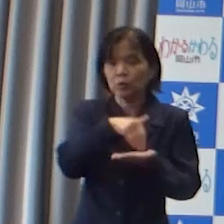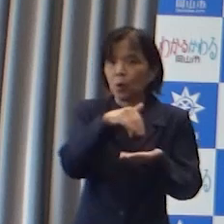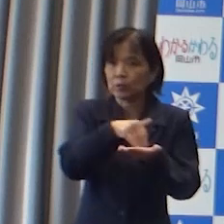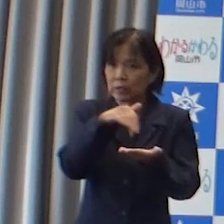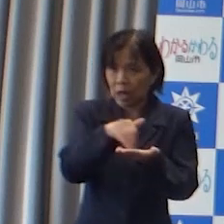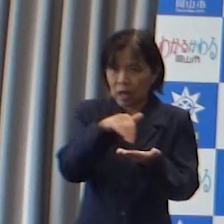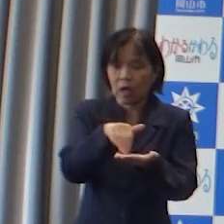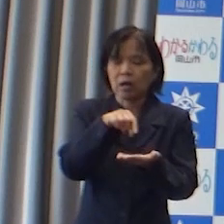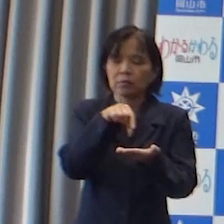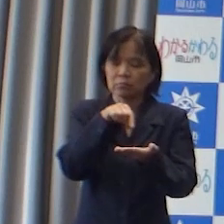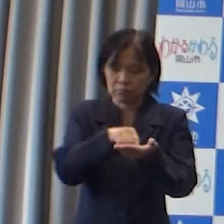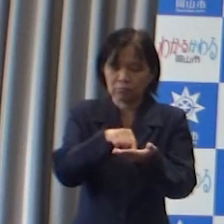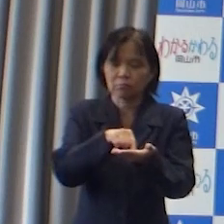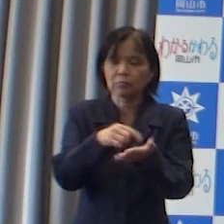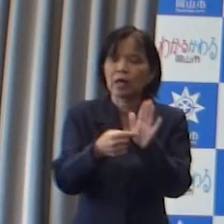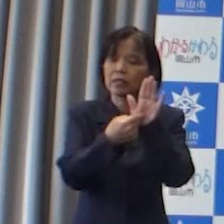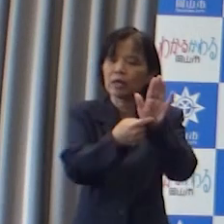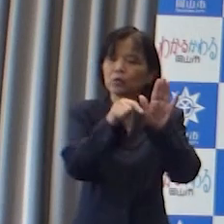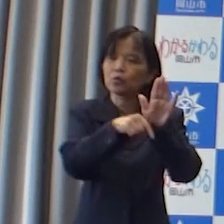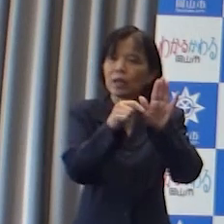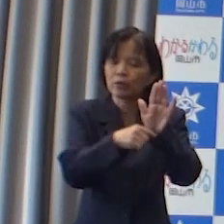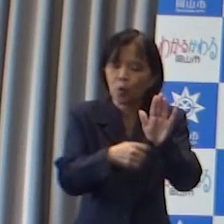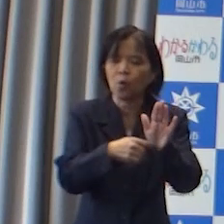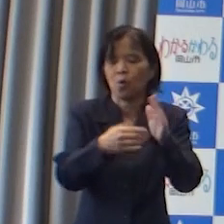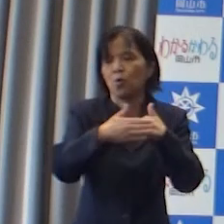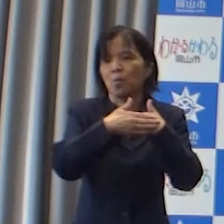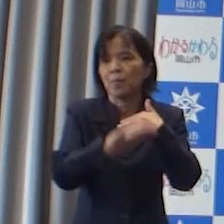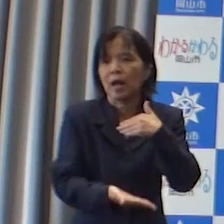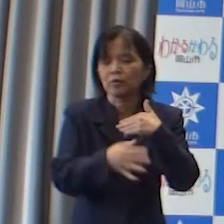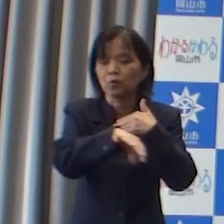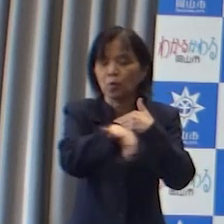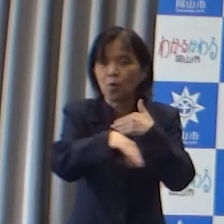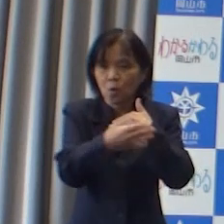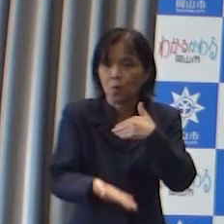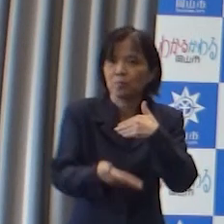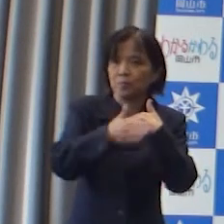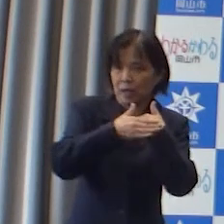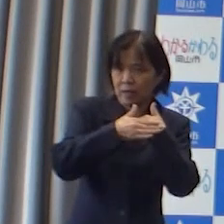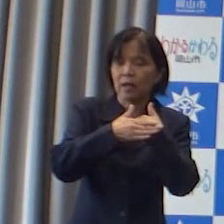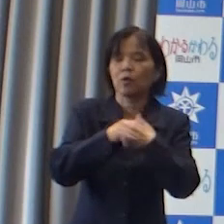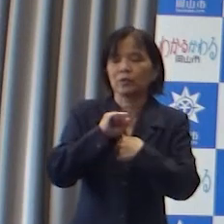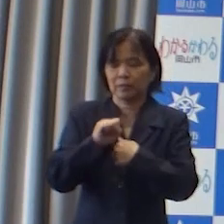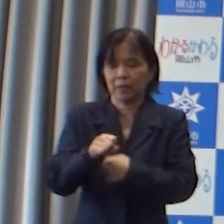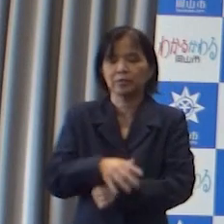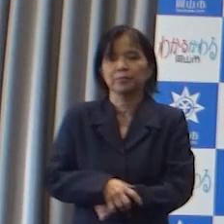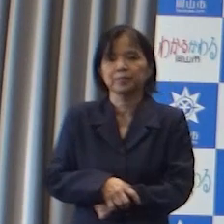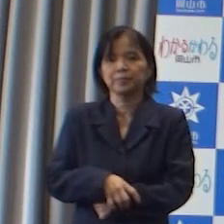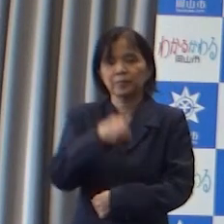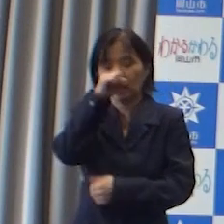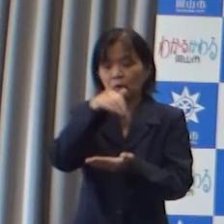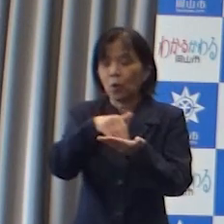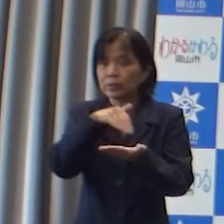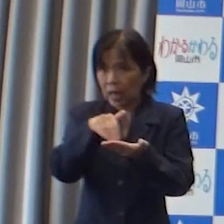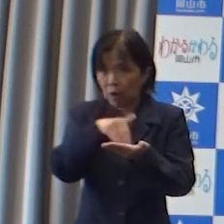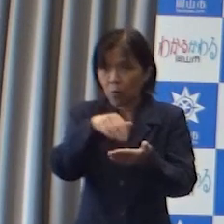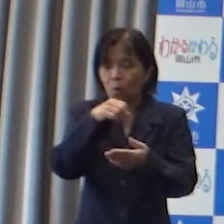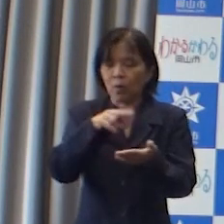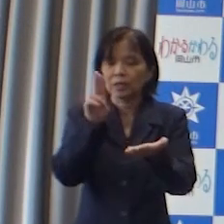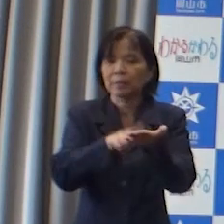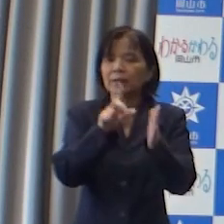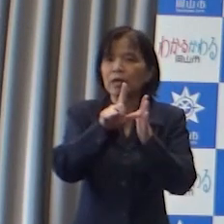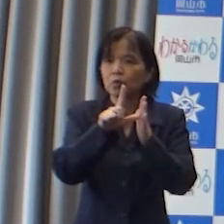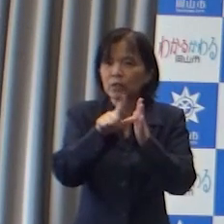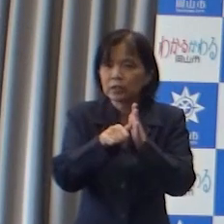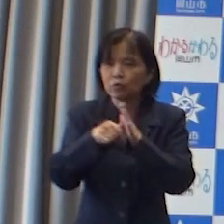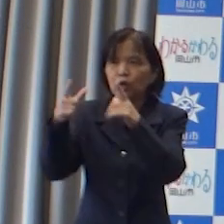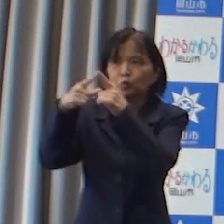している予算から不足する経費を計上するものであります。当初予算編成時は国の